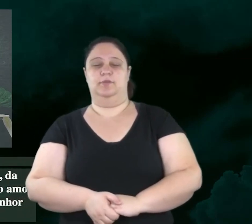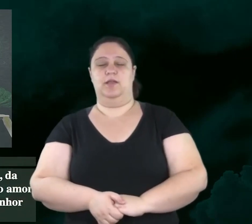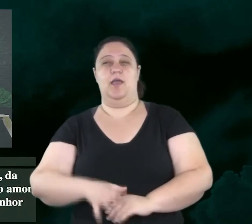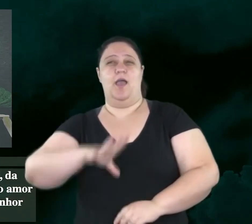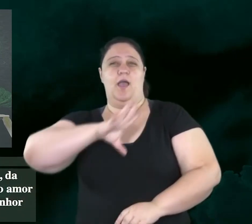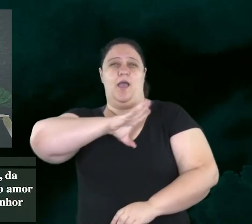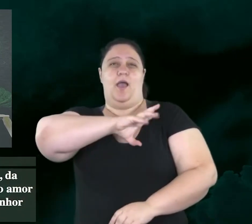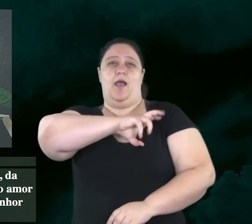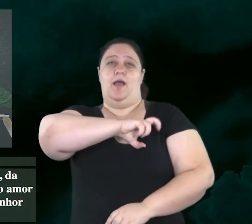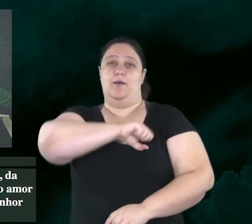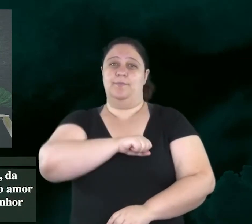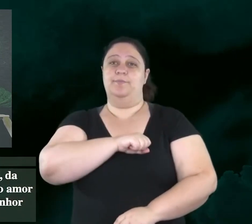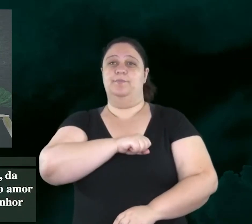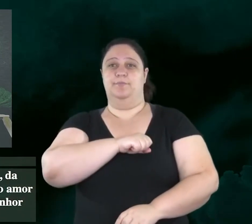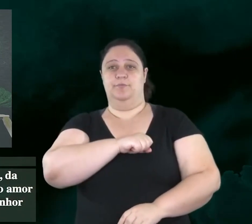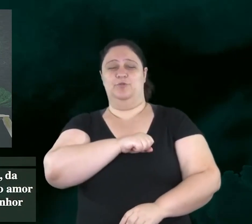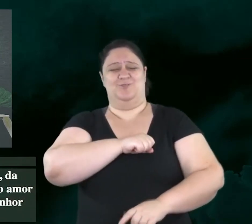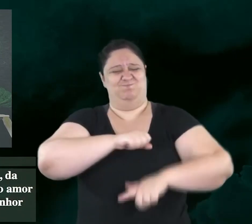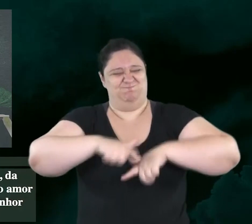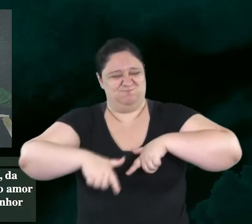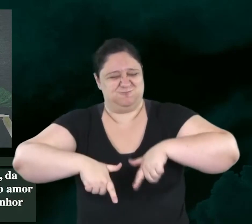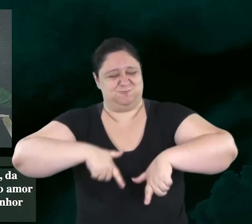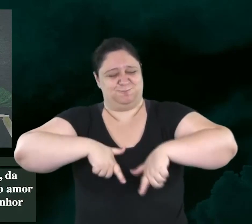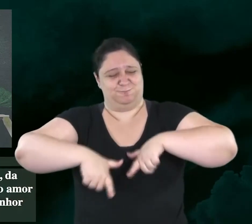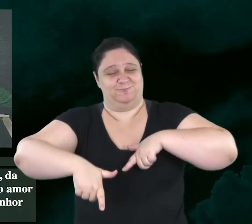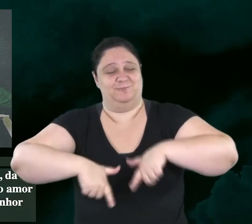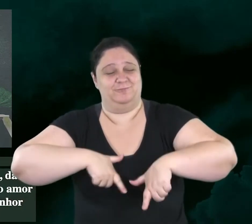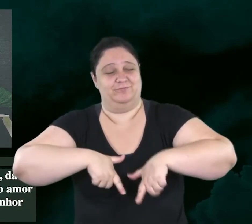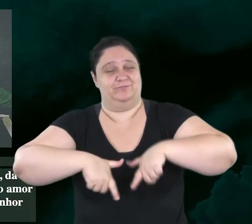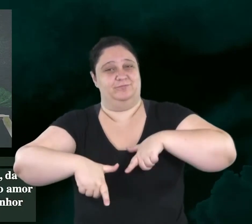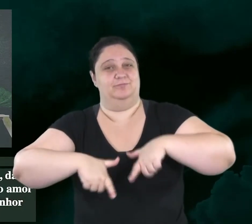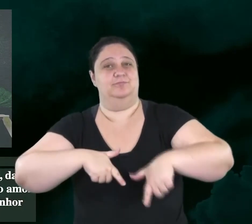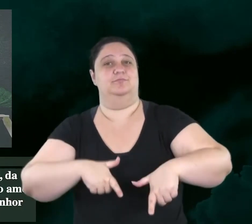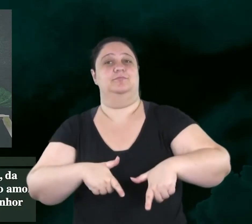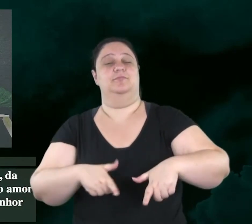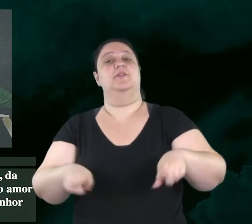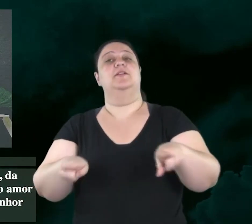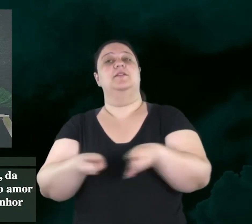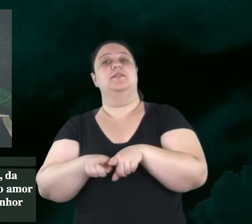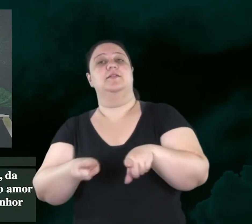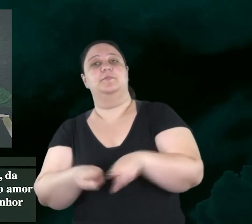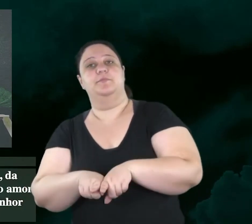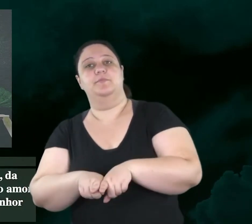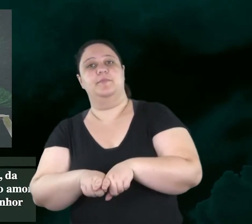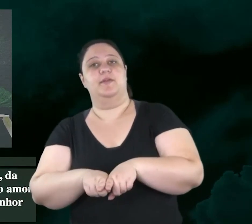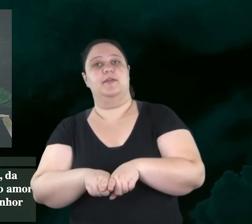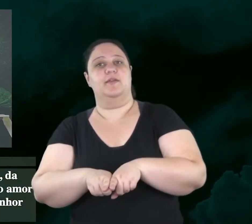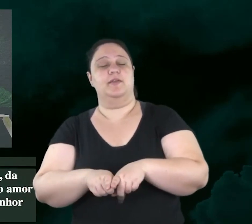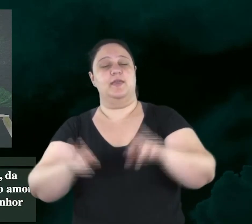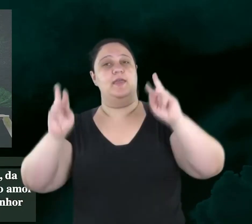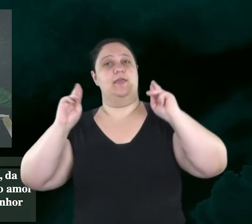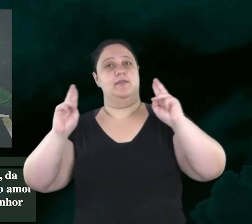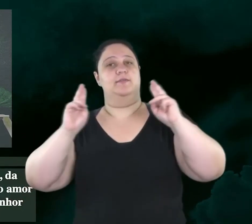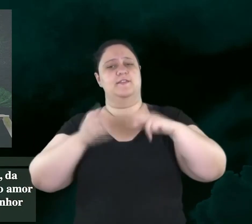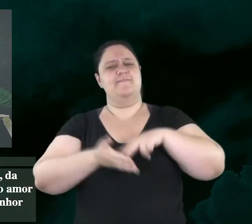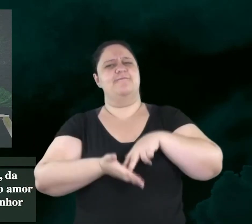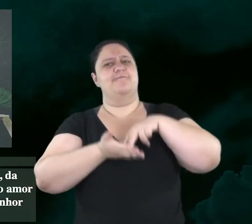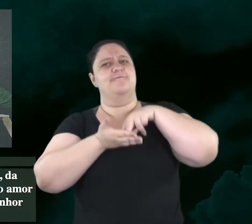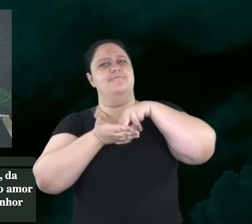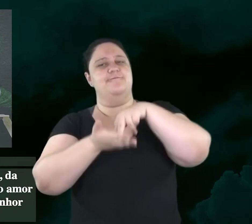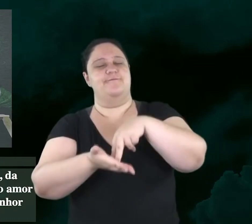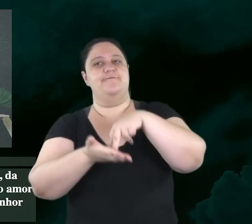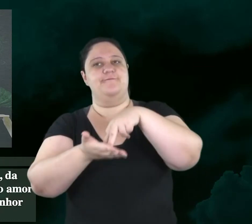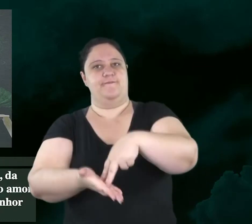vosso amor, ou seja, do labor do vosso amor, e da firmeza da vossa esperança, ou seja,